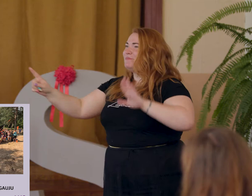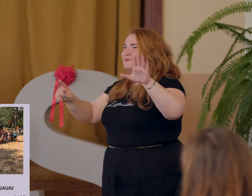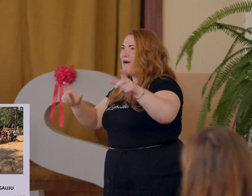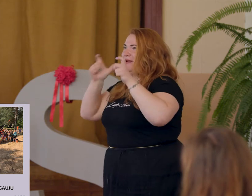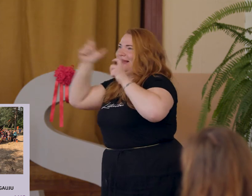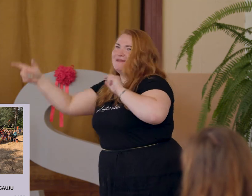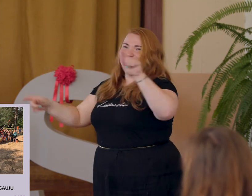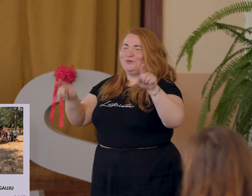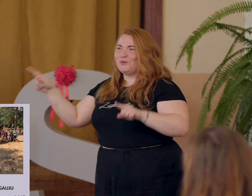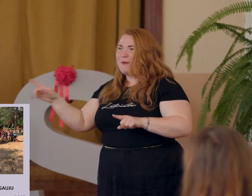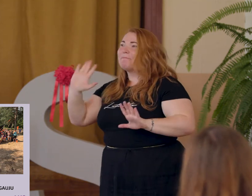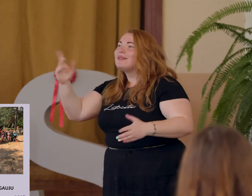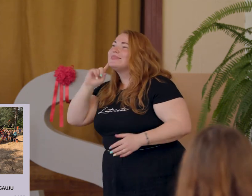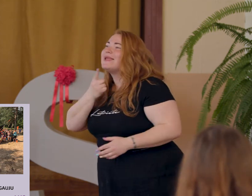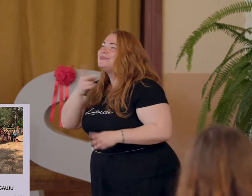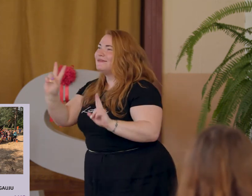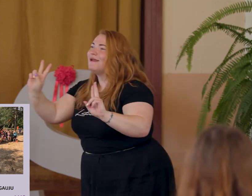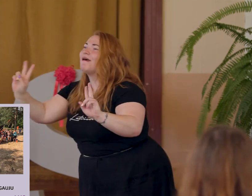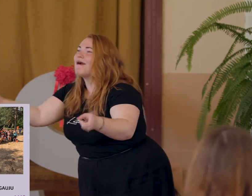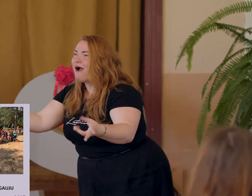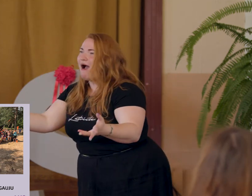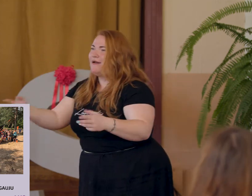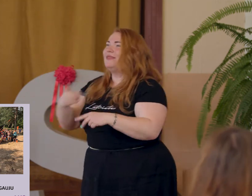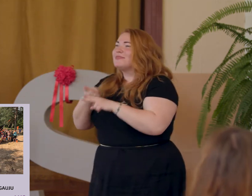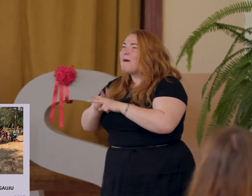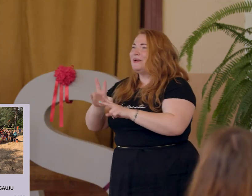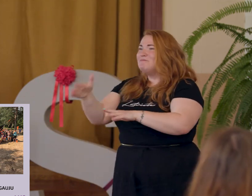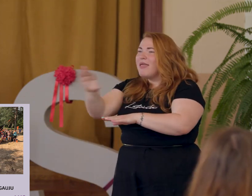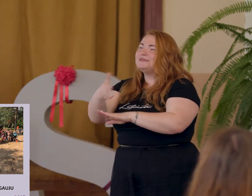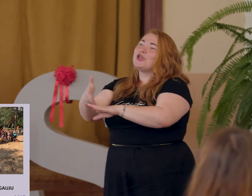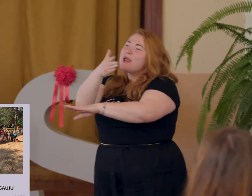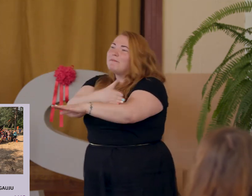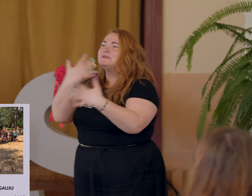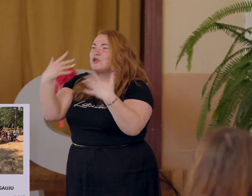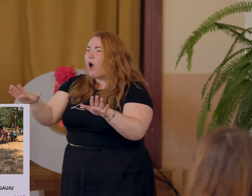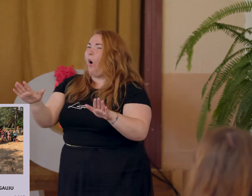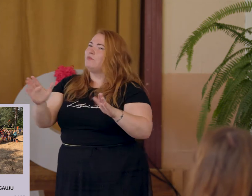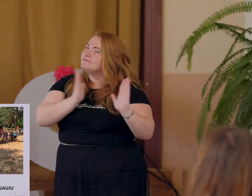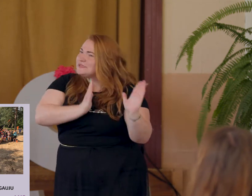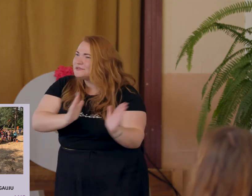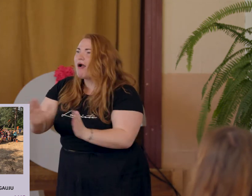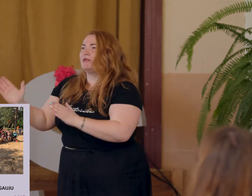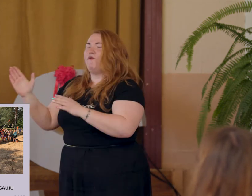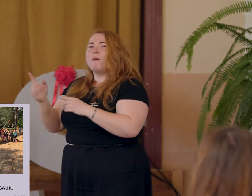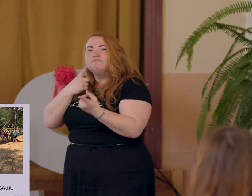var komunicēties, kliet, bļaut vai kā, bet kā nedzirdīgajiem, kā? Mēs jau iepriekš visu